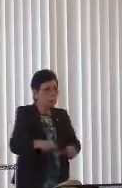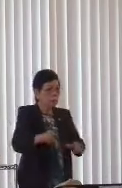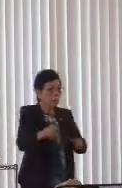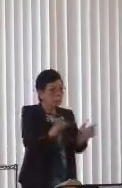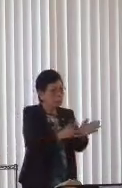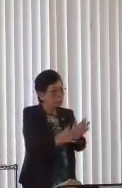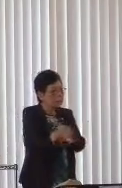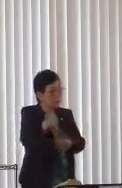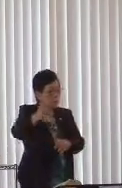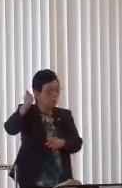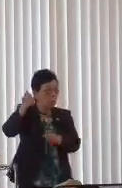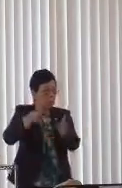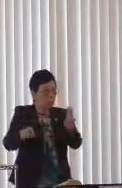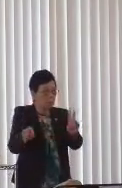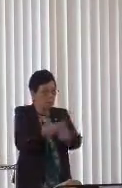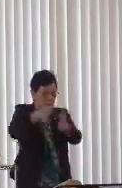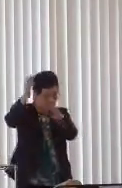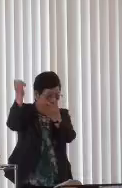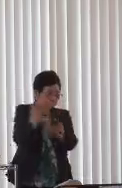を信じています。